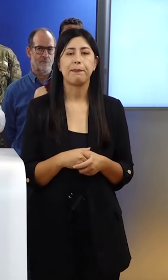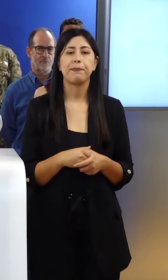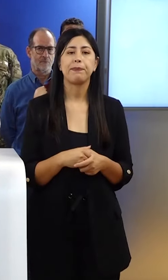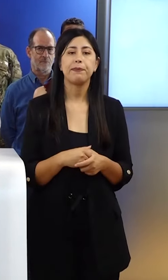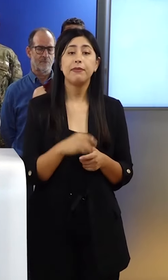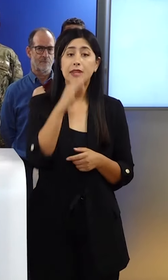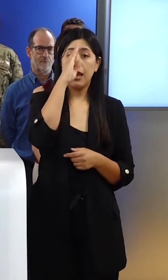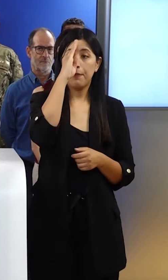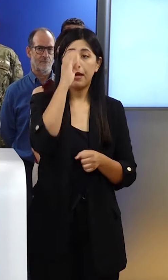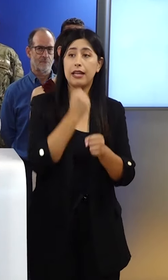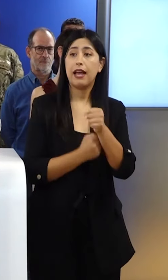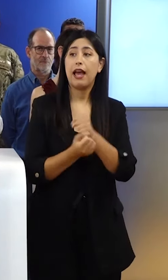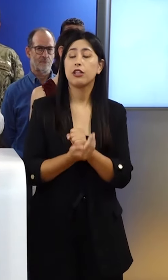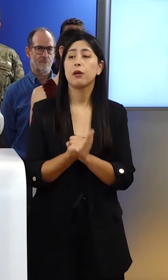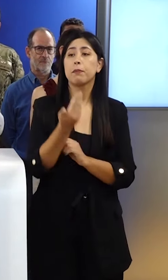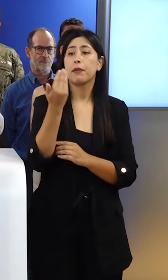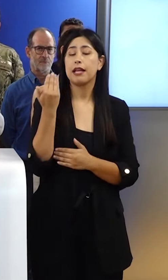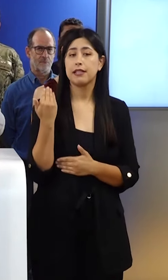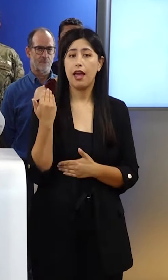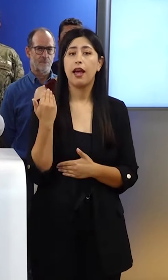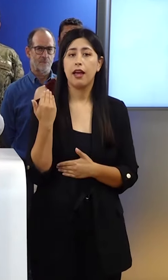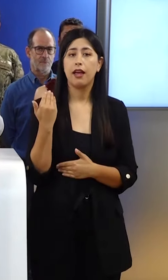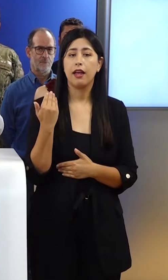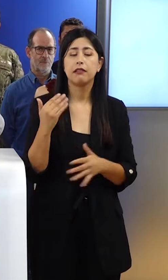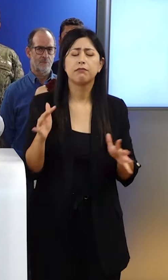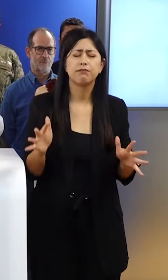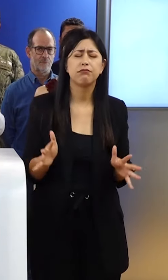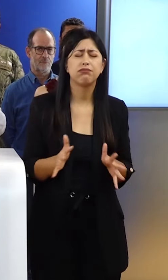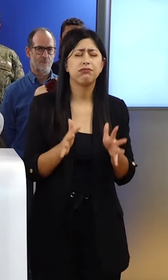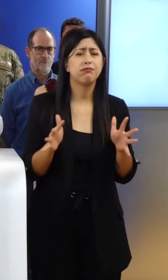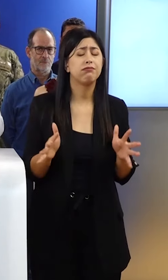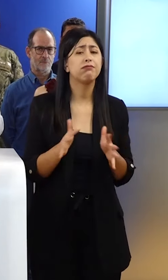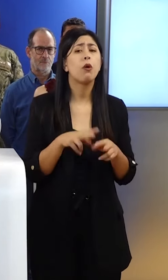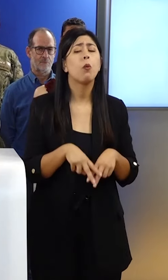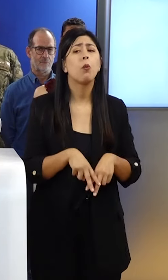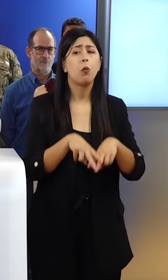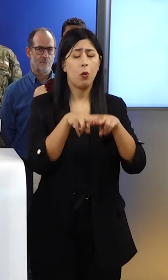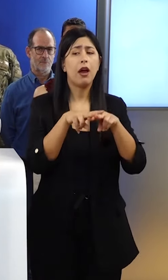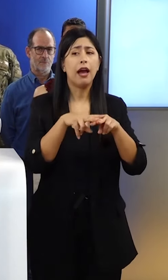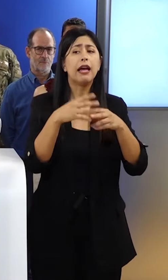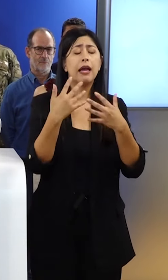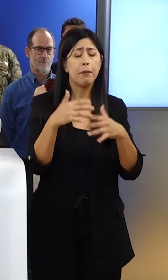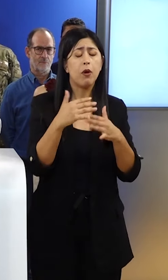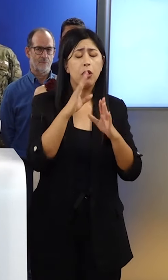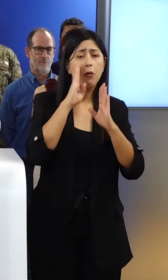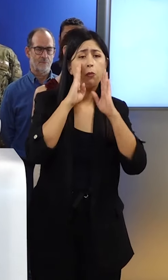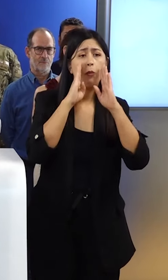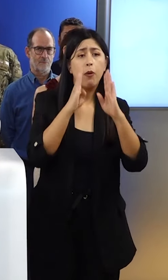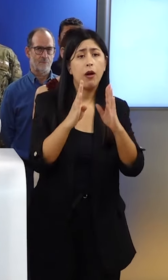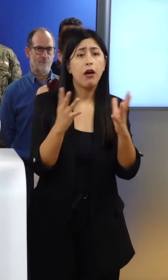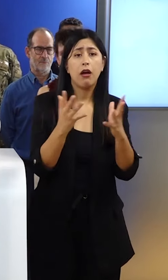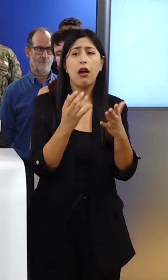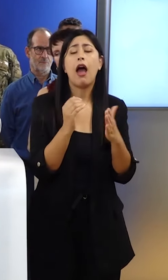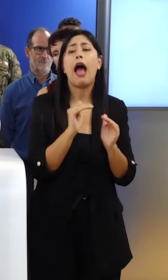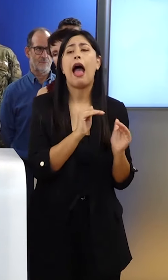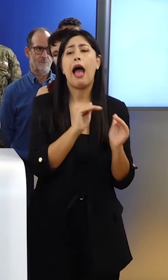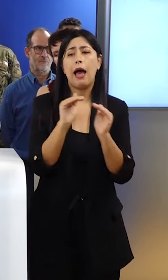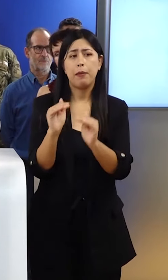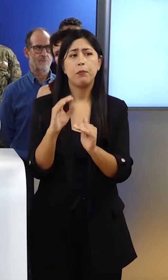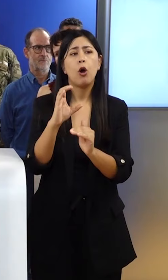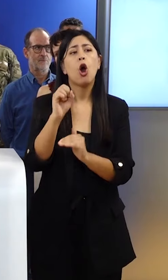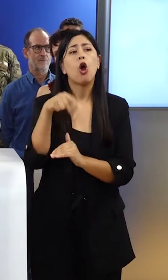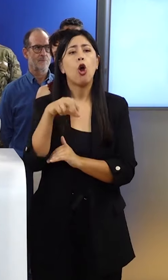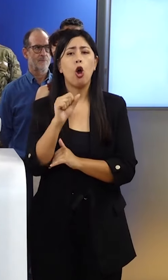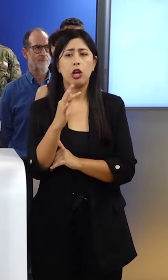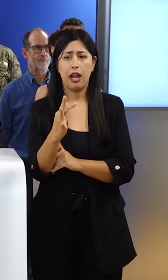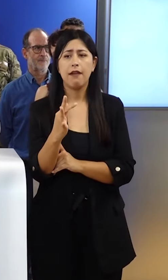de lo que fue la experiencia del año anterior eh ha habido un esfuerzo presupuestario importante por eh apoyar a conaf en esta